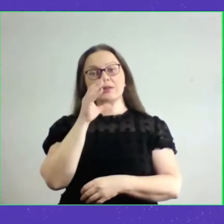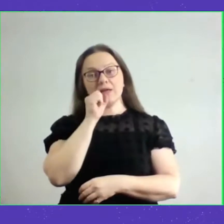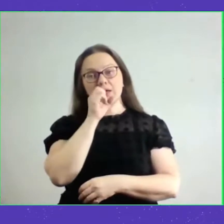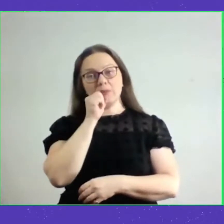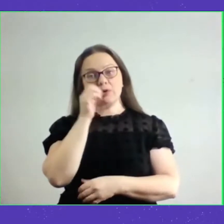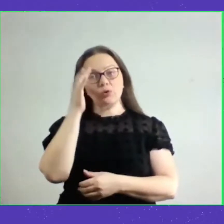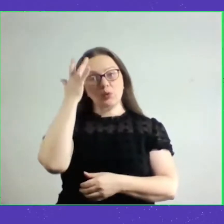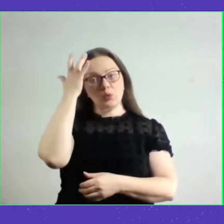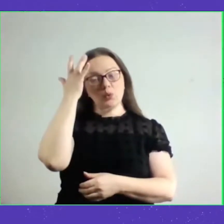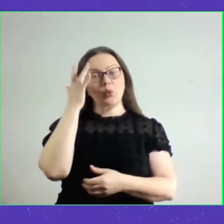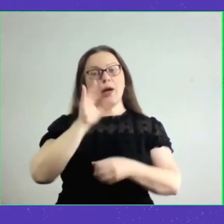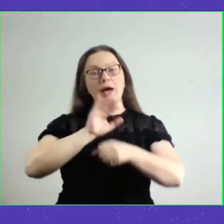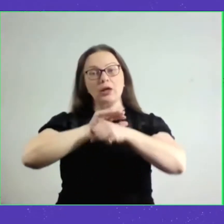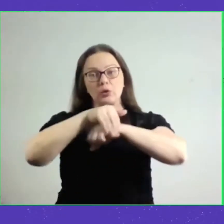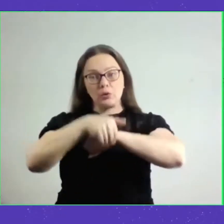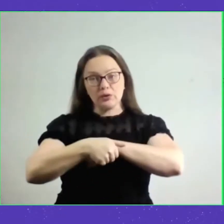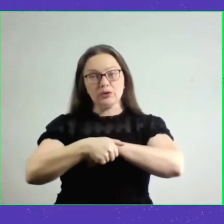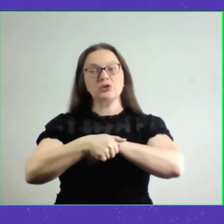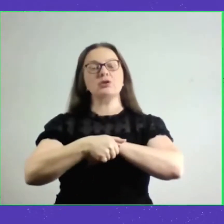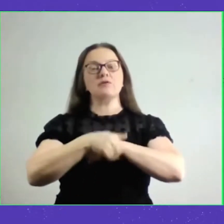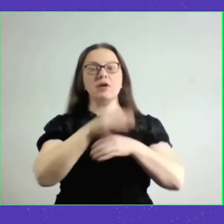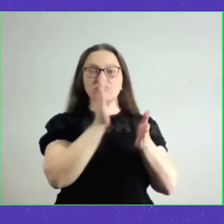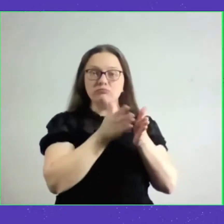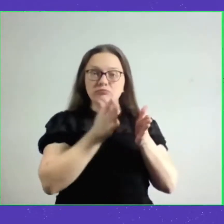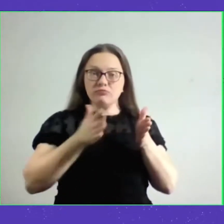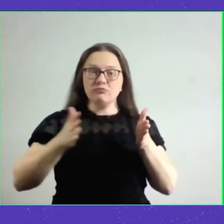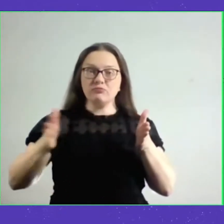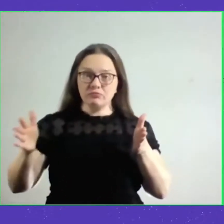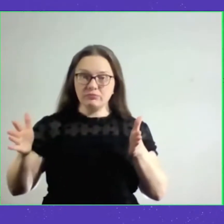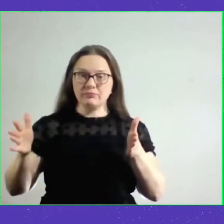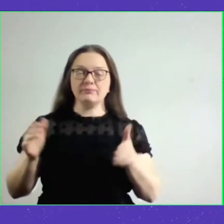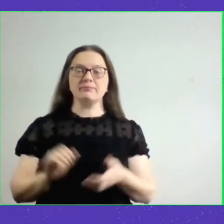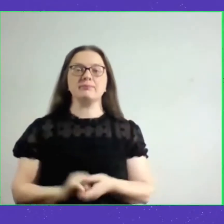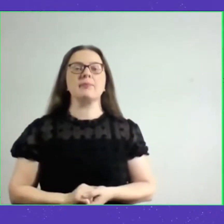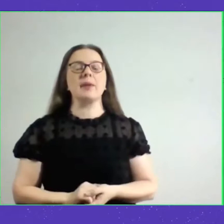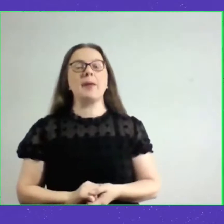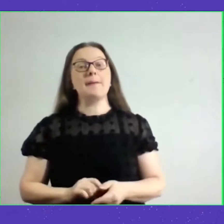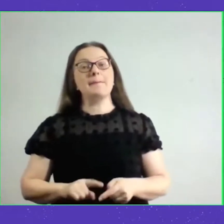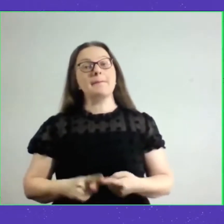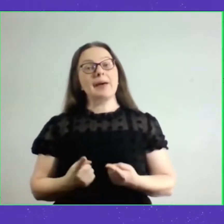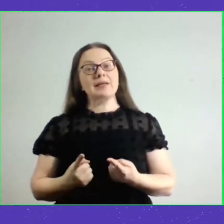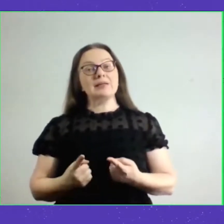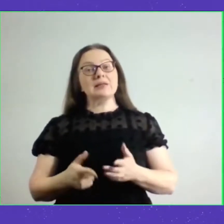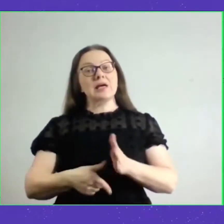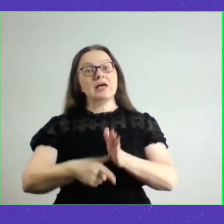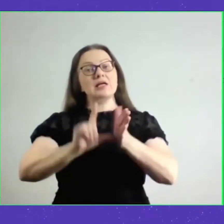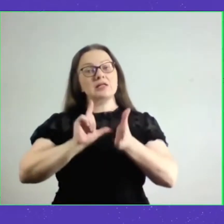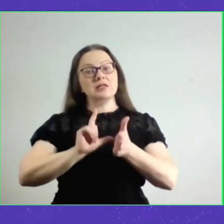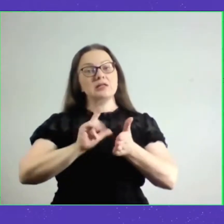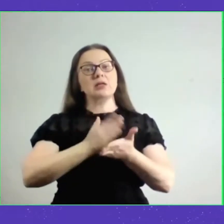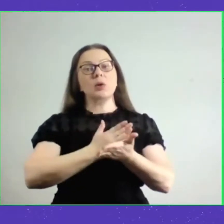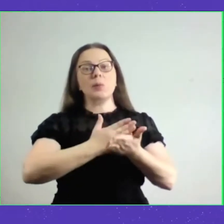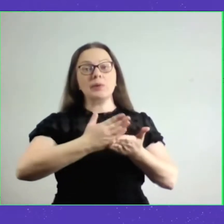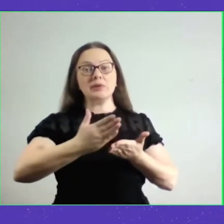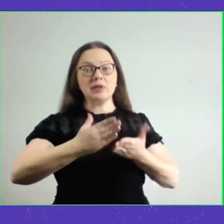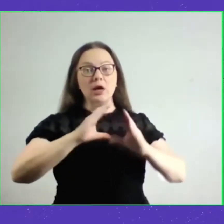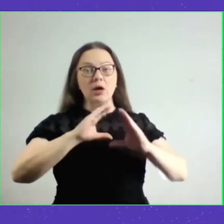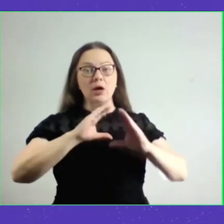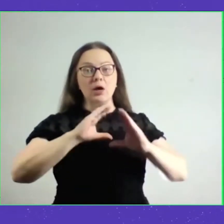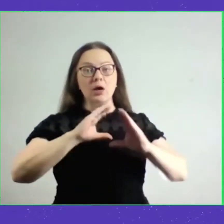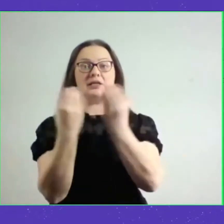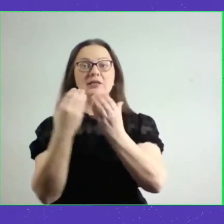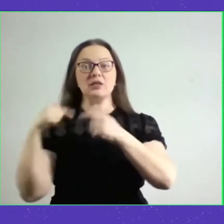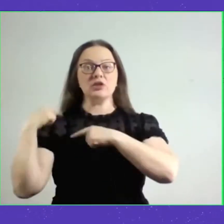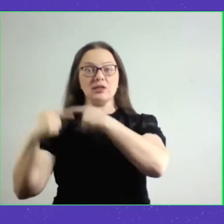Mas, antes de chegarmos nesta conferência, Geração Final, nós tivemos uma